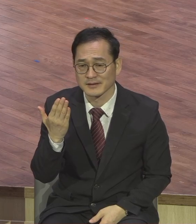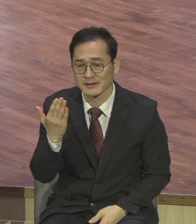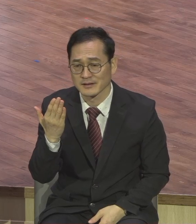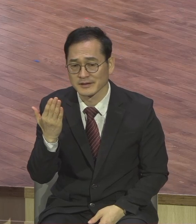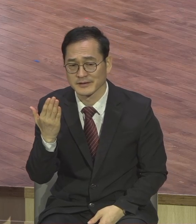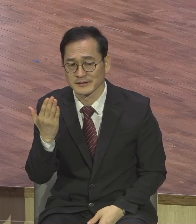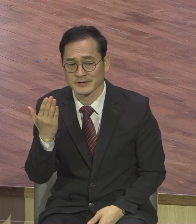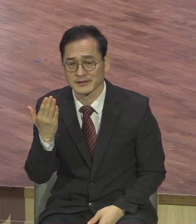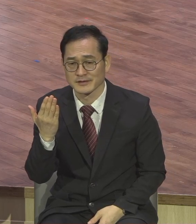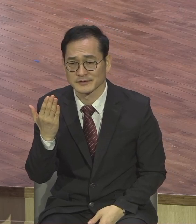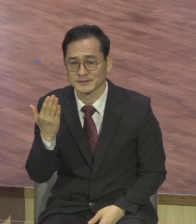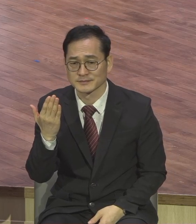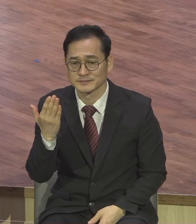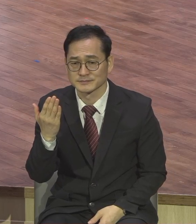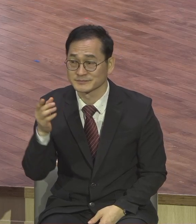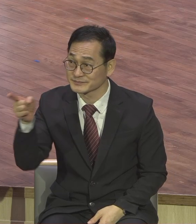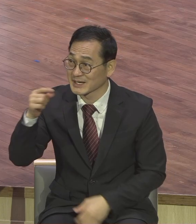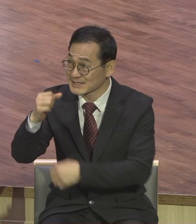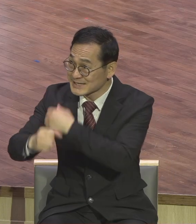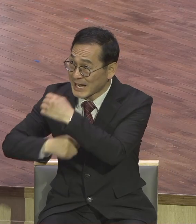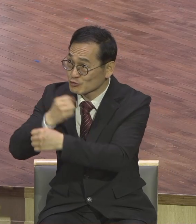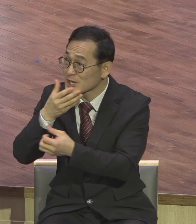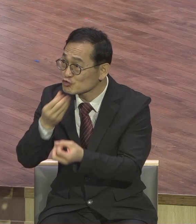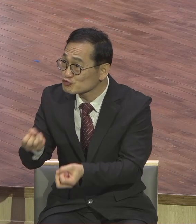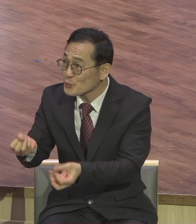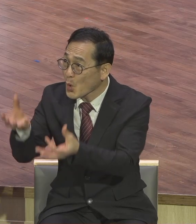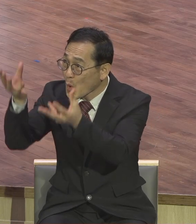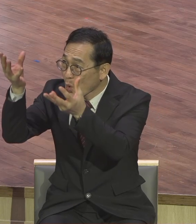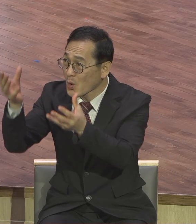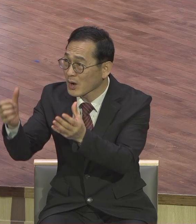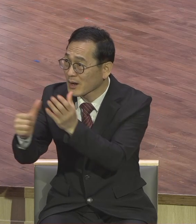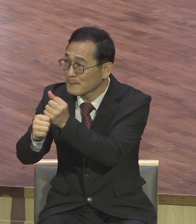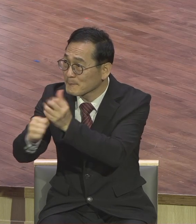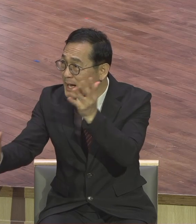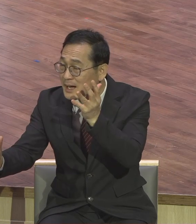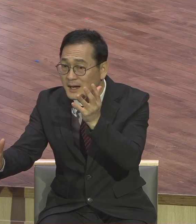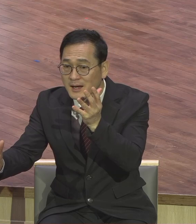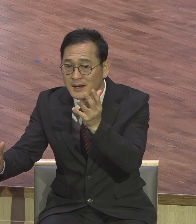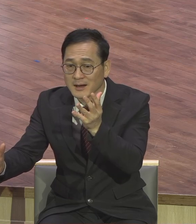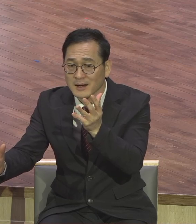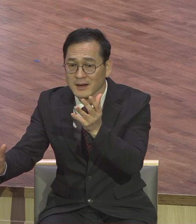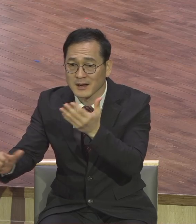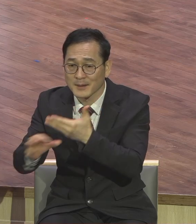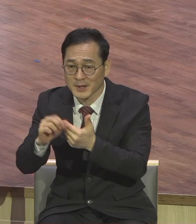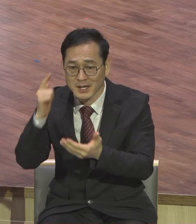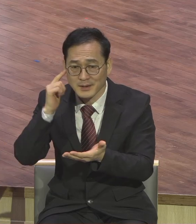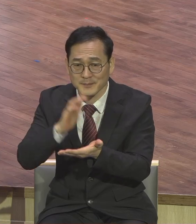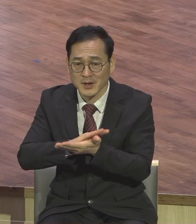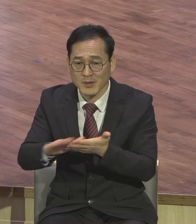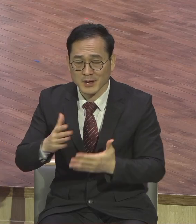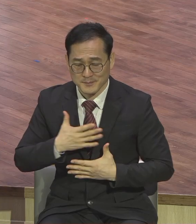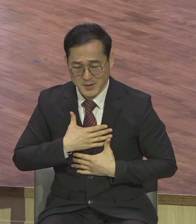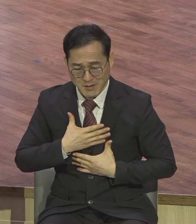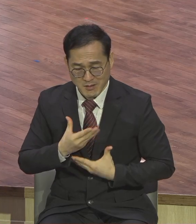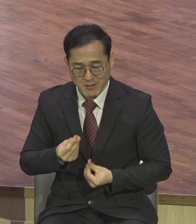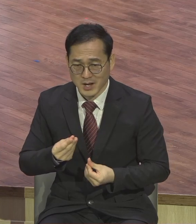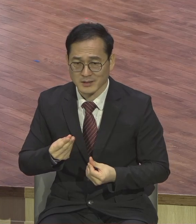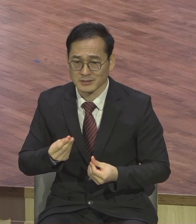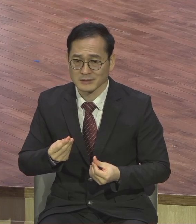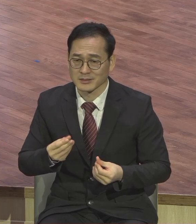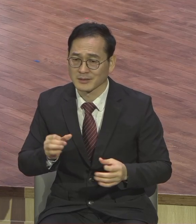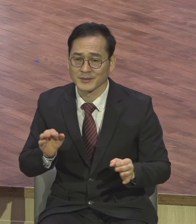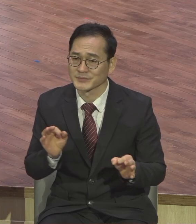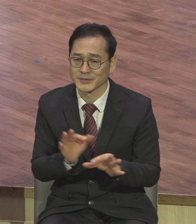여러분이요, 이 자유함의 축복을 놓치는 순간 어떻게 되느냐? 평안을 잃어요. 내